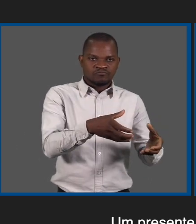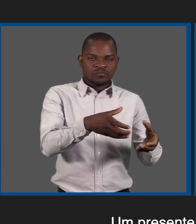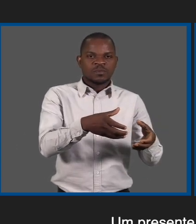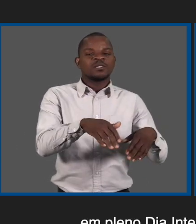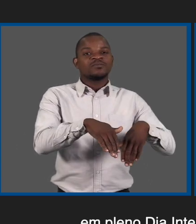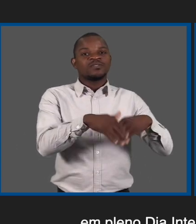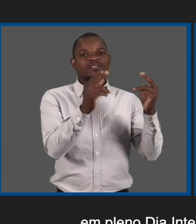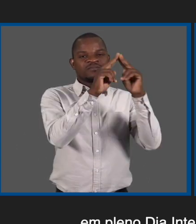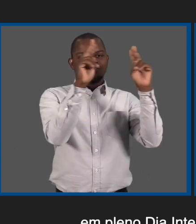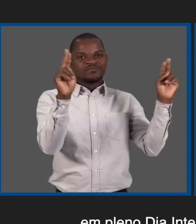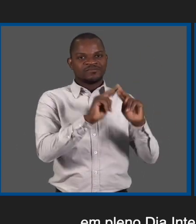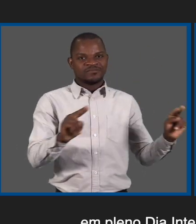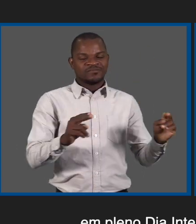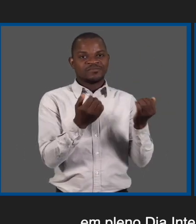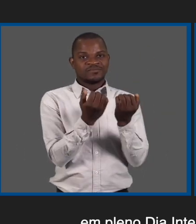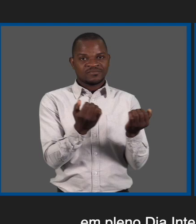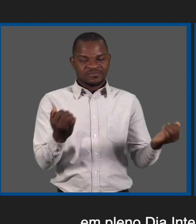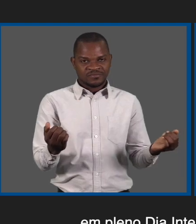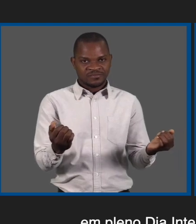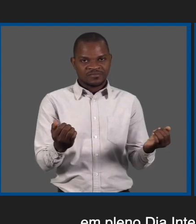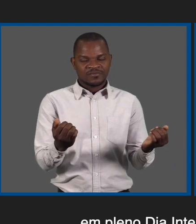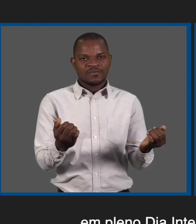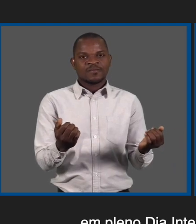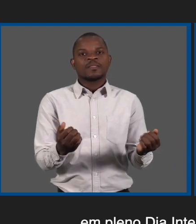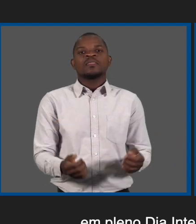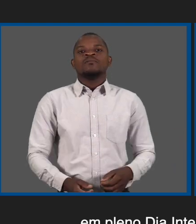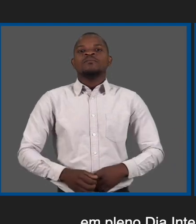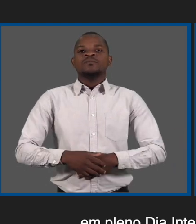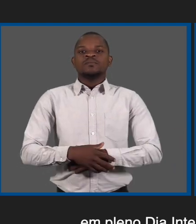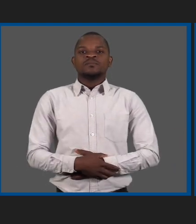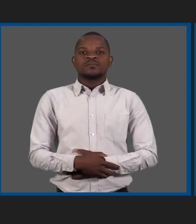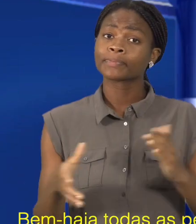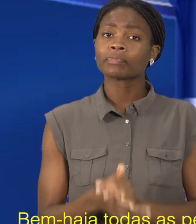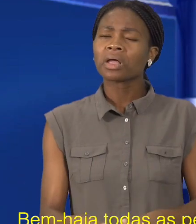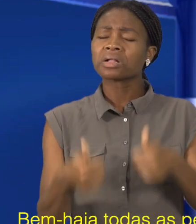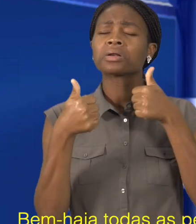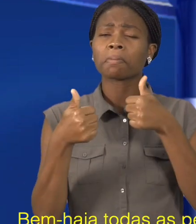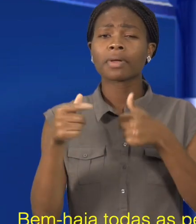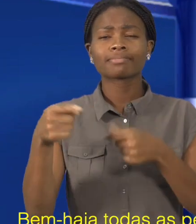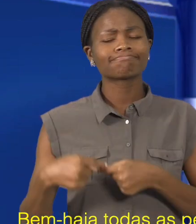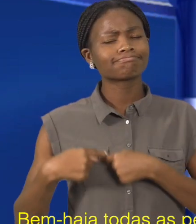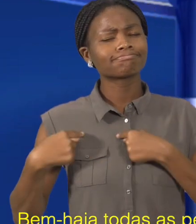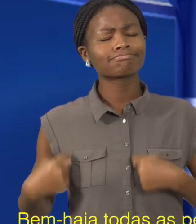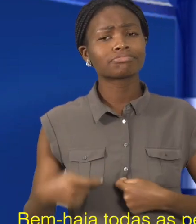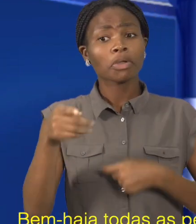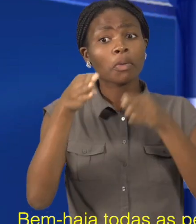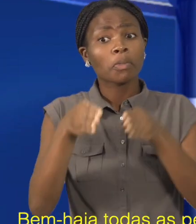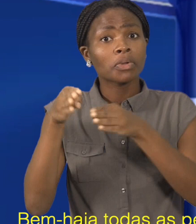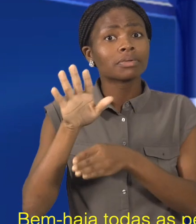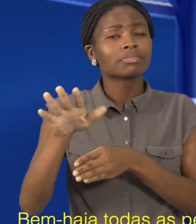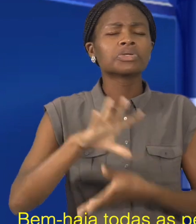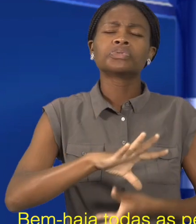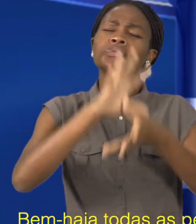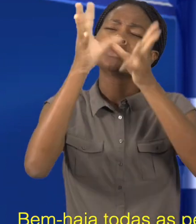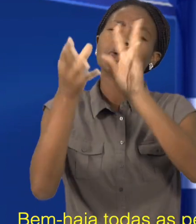dos doadores em pleno Dia Internacional da Criança, 1 de junho. Bem haja todas as pessoas singulares e